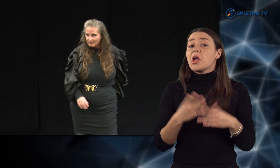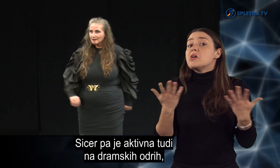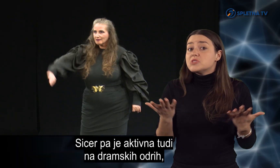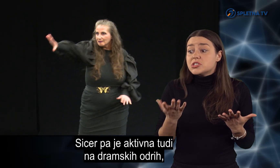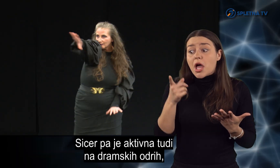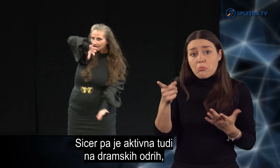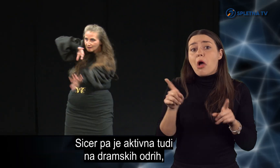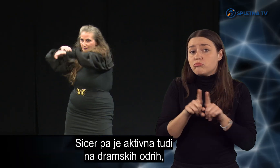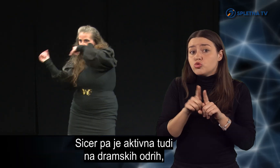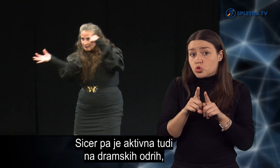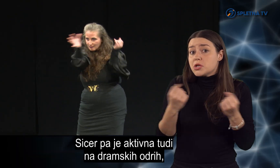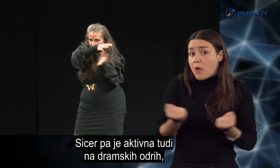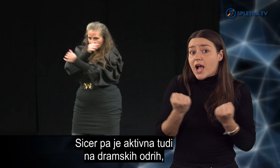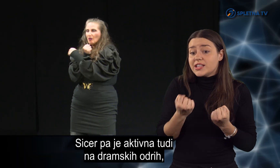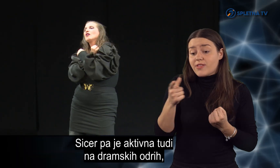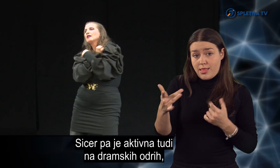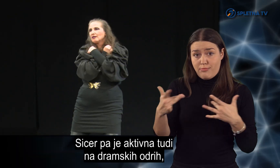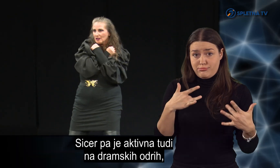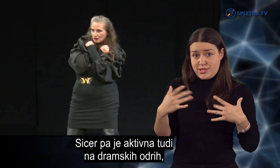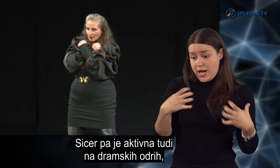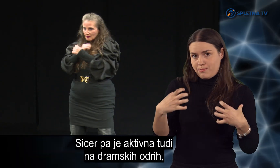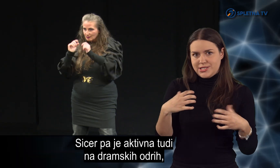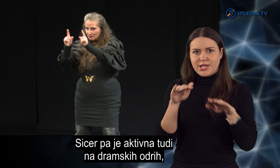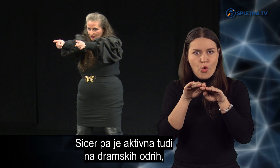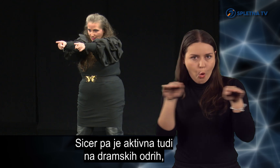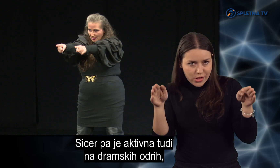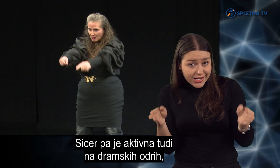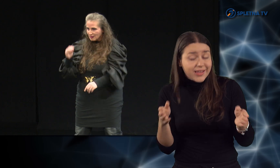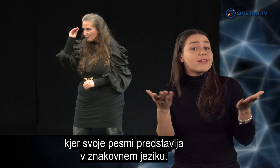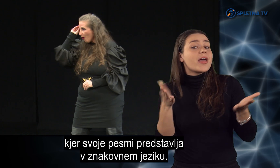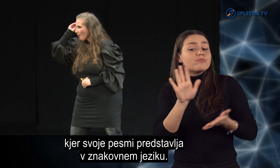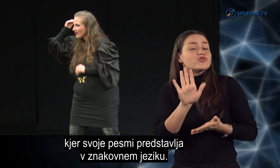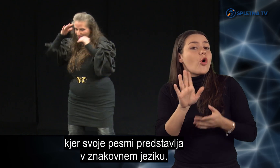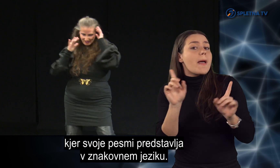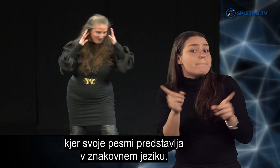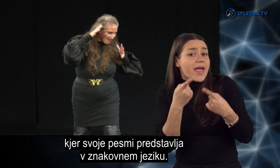Sicer pa je aktivna tudi na dramskih odrih, kjer svoje pesmi predstavlja v znakovnem jeziku.